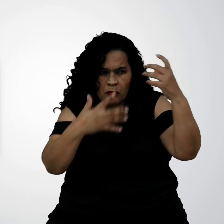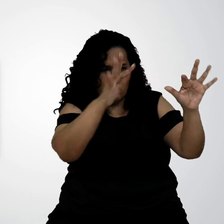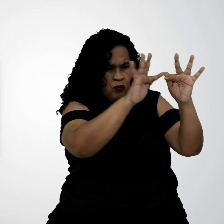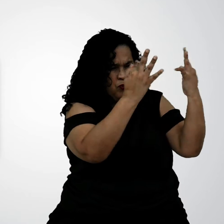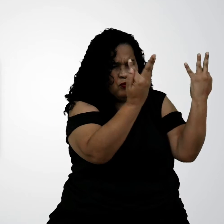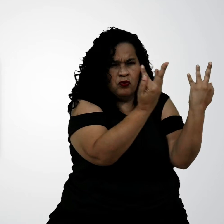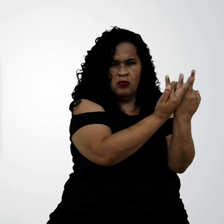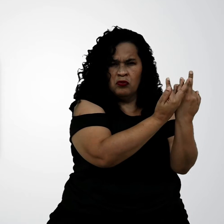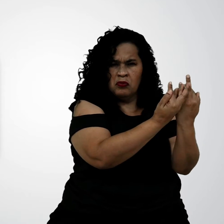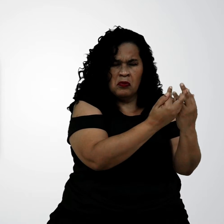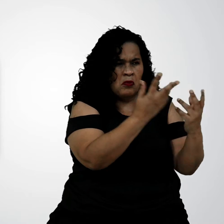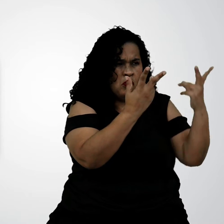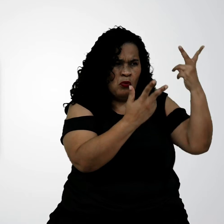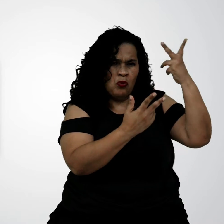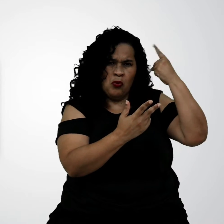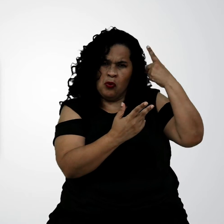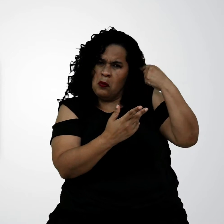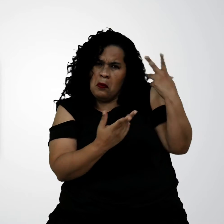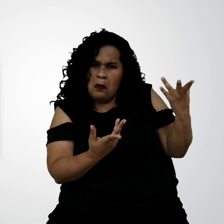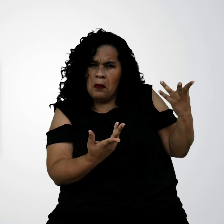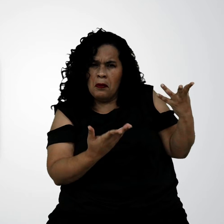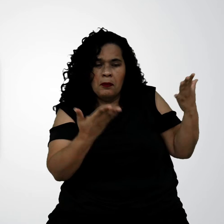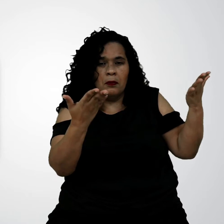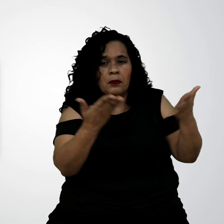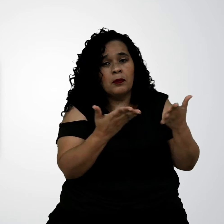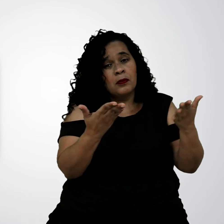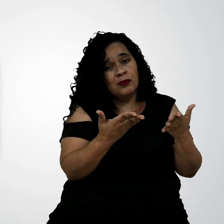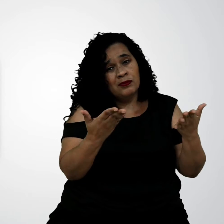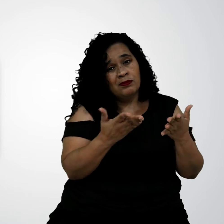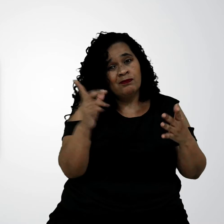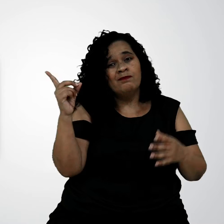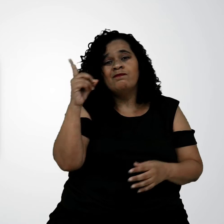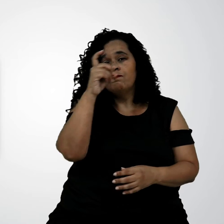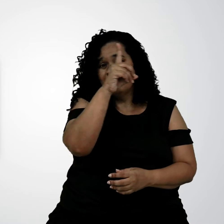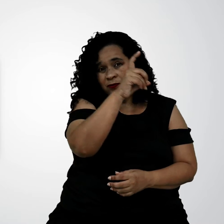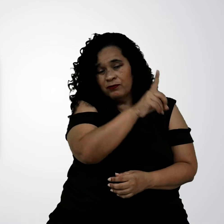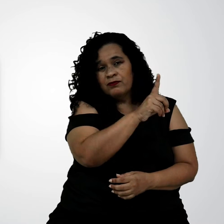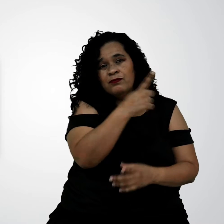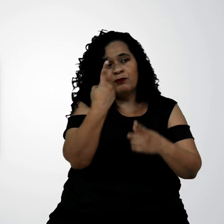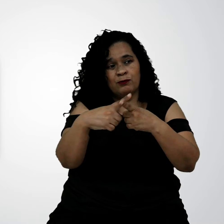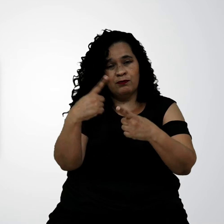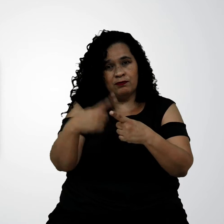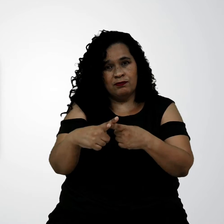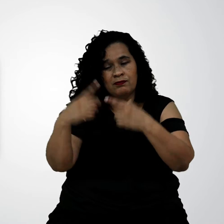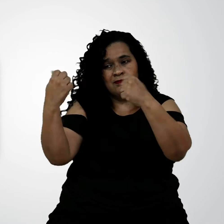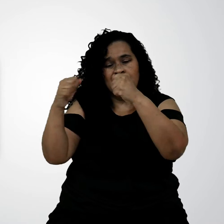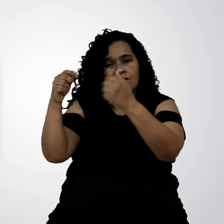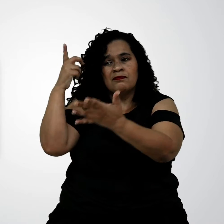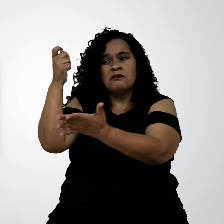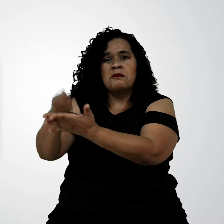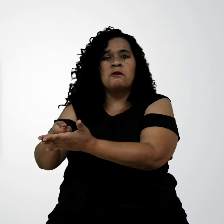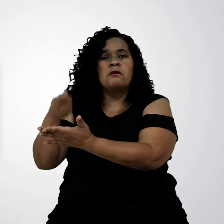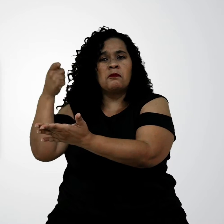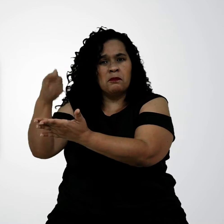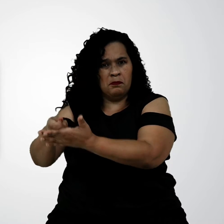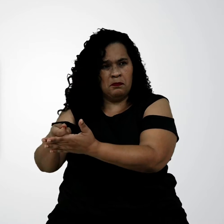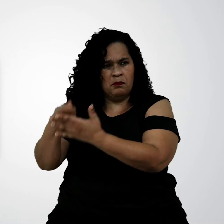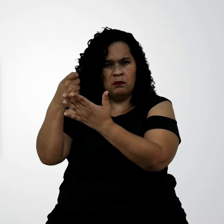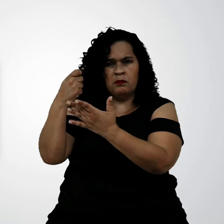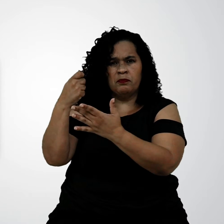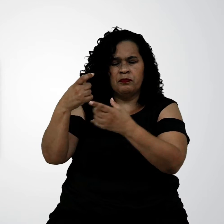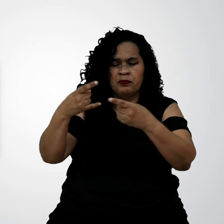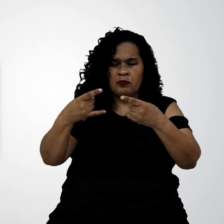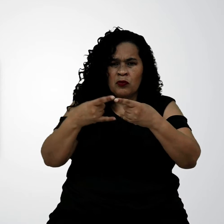0, agora começou a fechar no vermelho. Agora eles tinham um empréstimo com parentes, empréstimo no banco, cheque